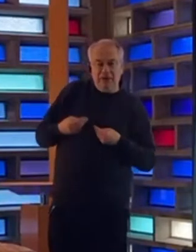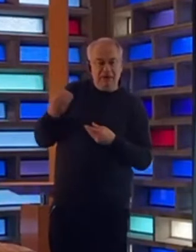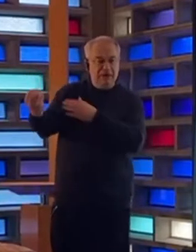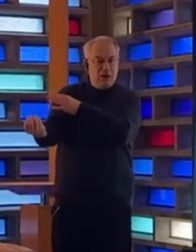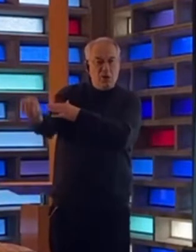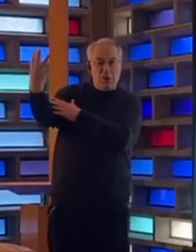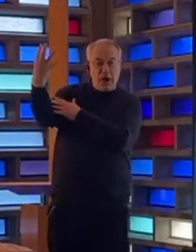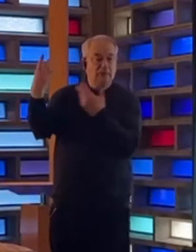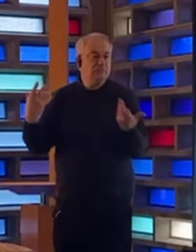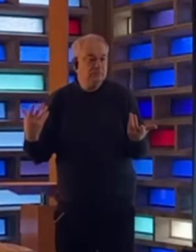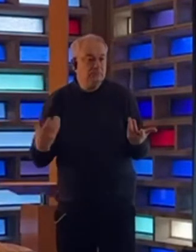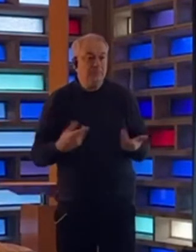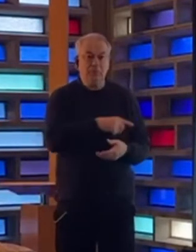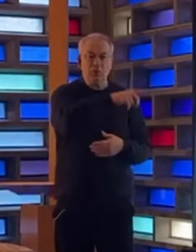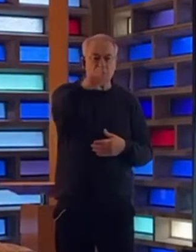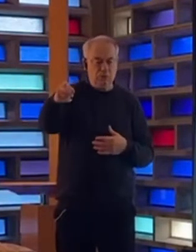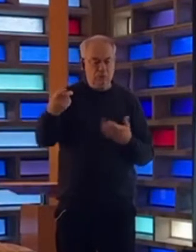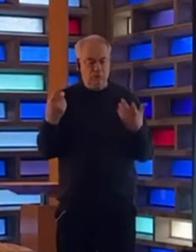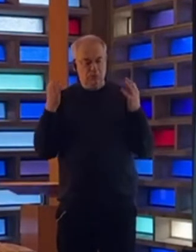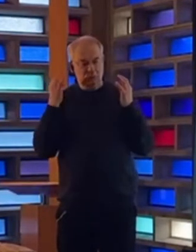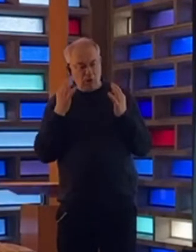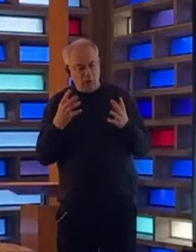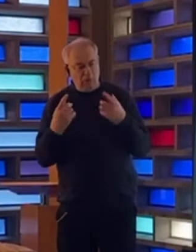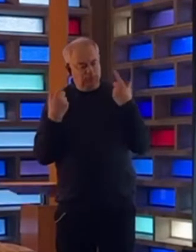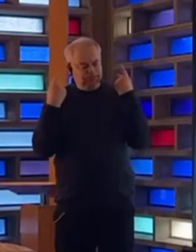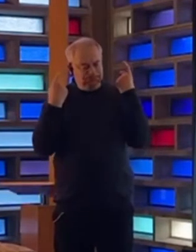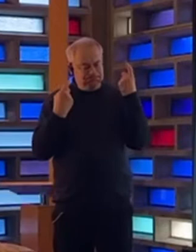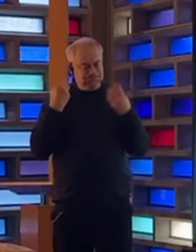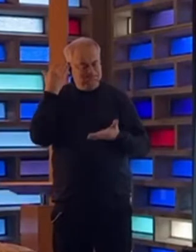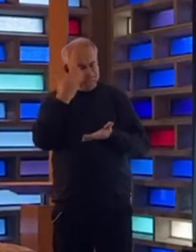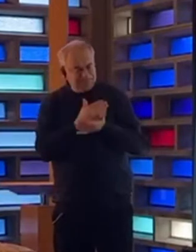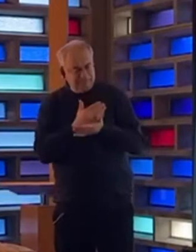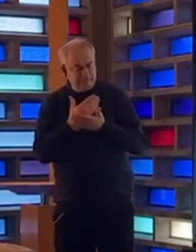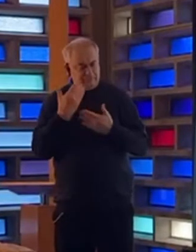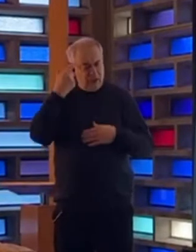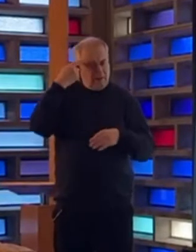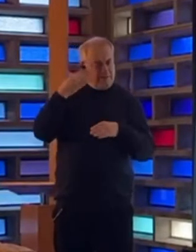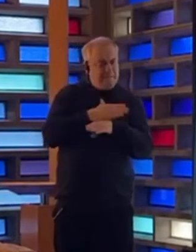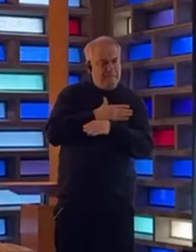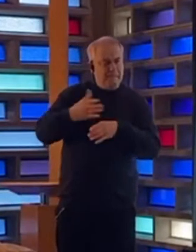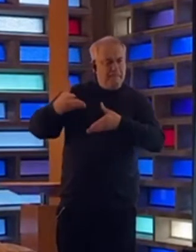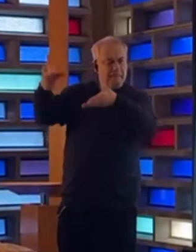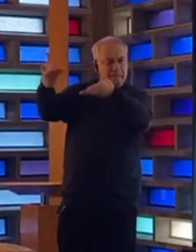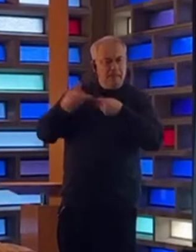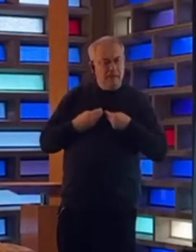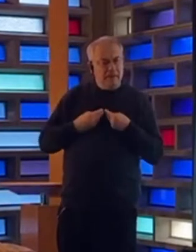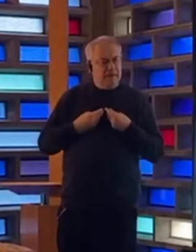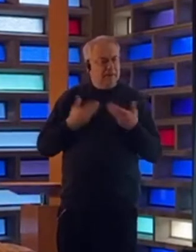Nous voulons prendre le temps de nous arrêter, de nous préparer à accueillir Jésus, notre Seigneur,